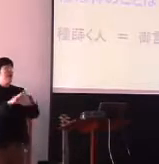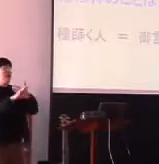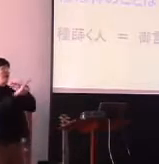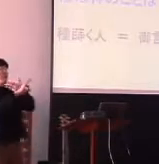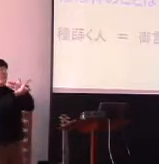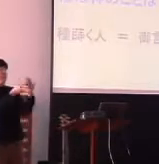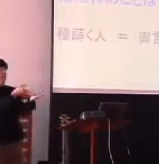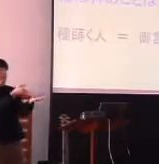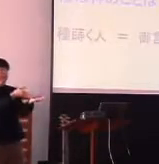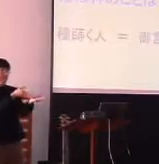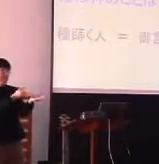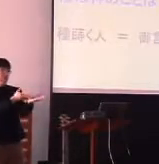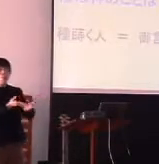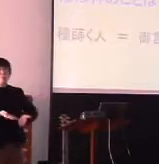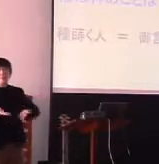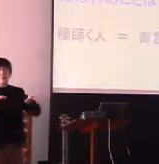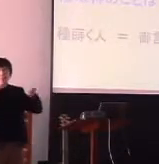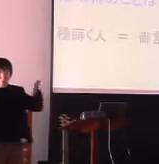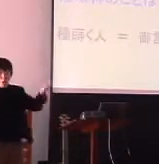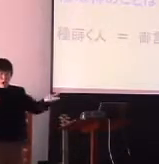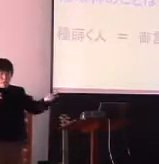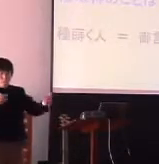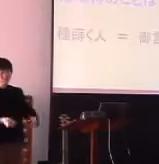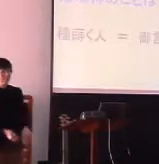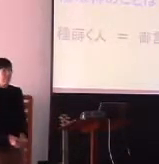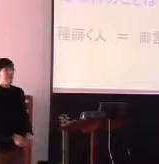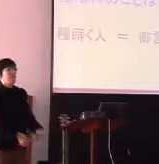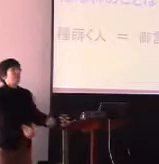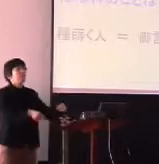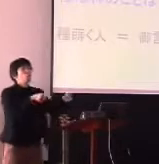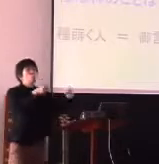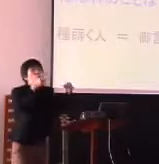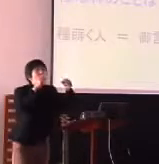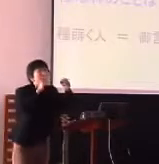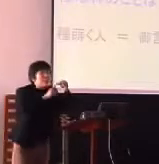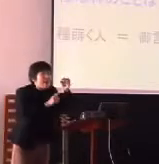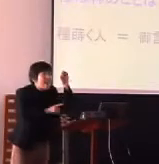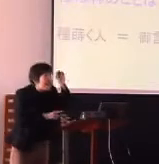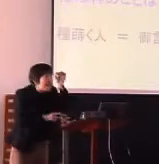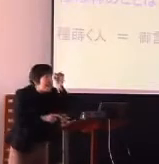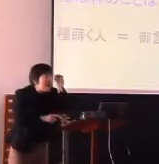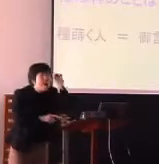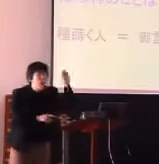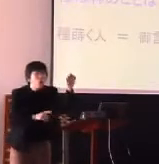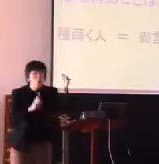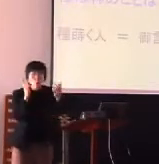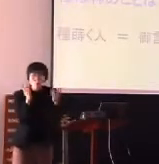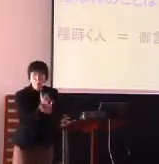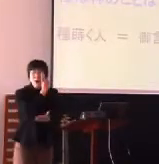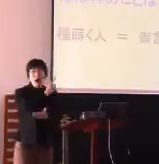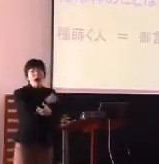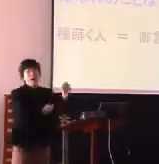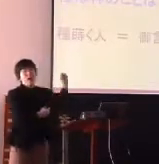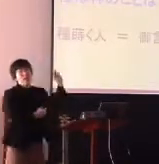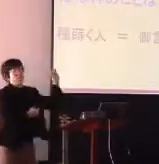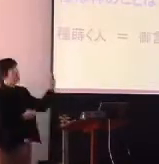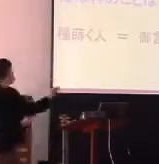されました。種は種だけ、種をまく、御言葉をま